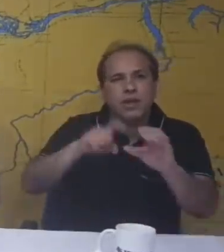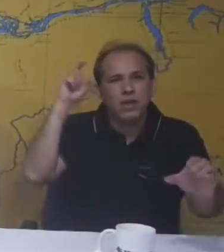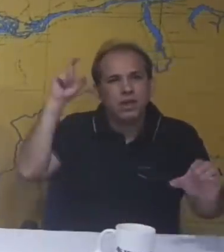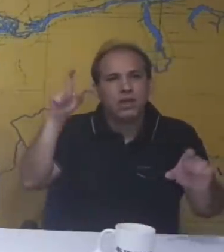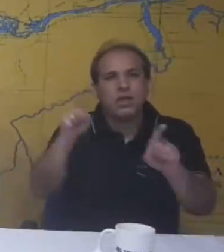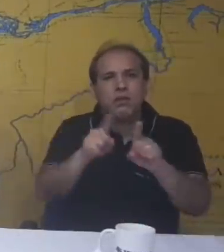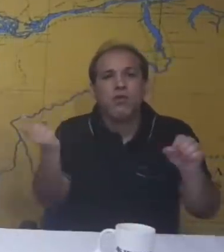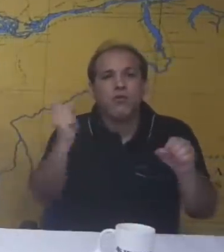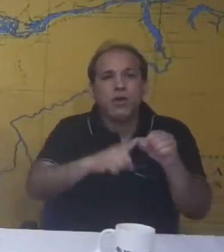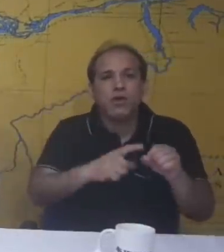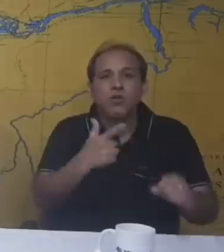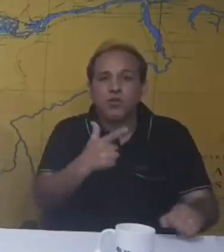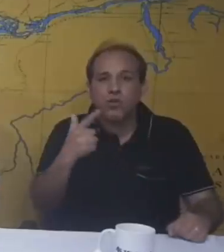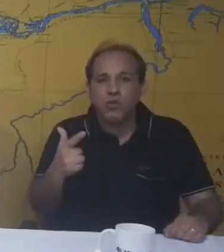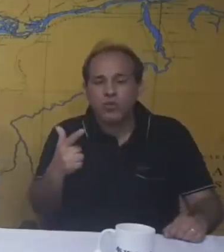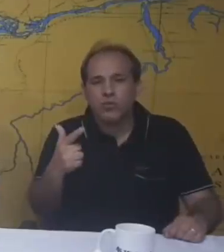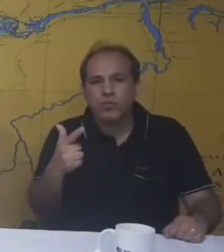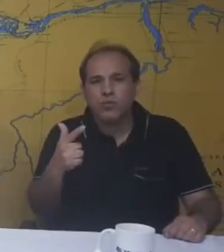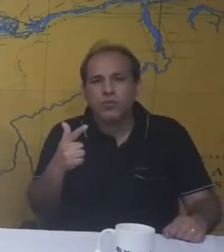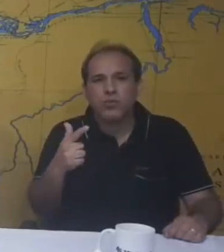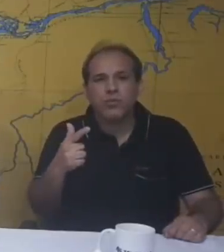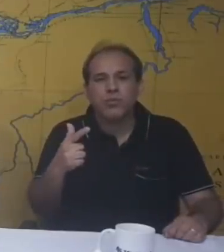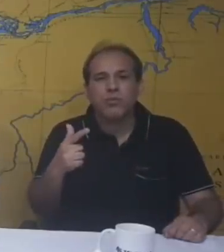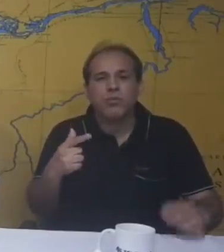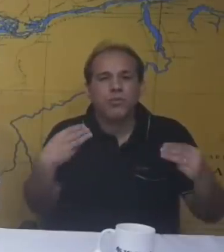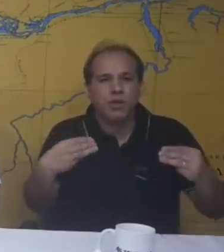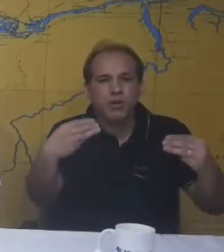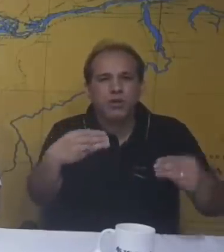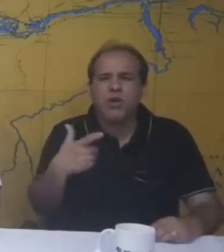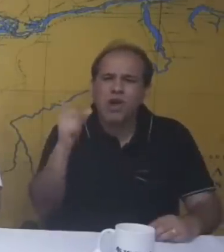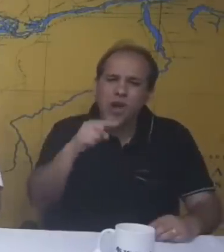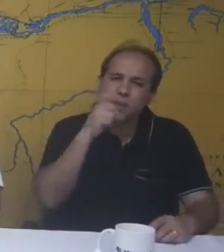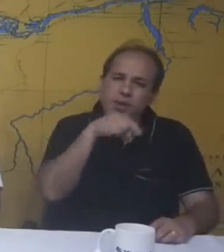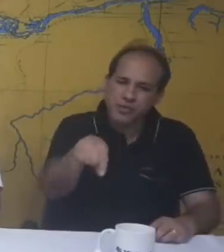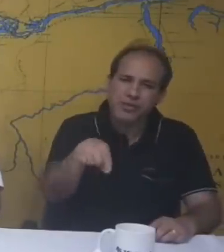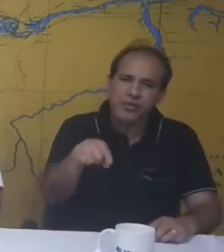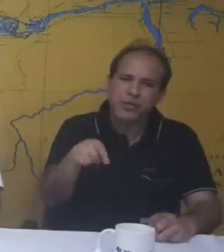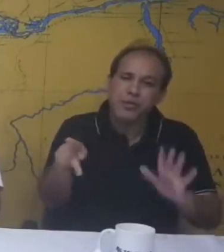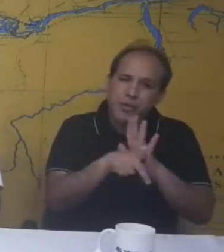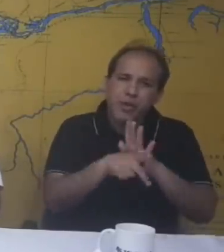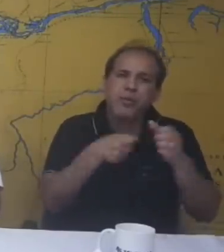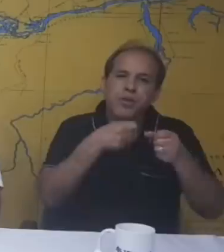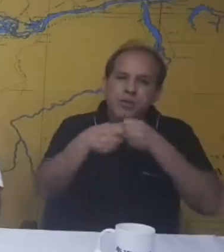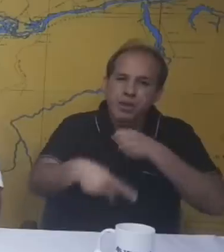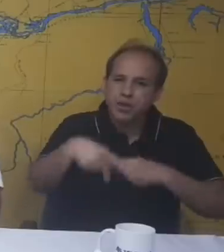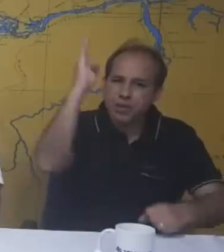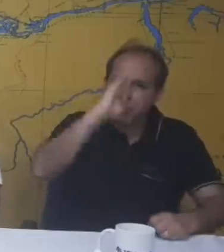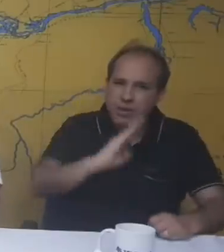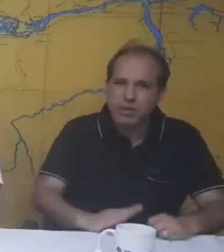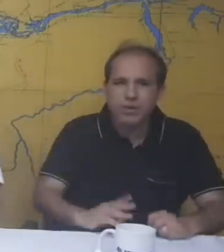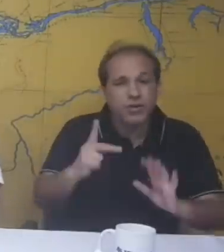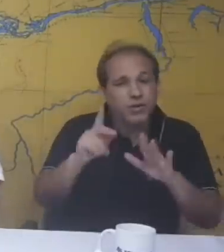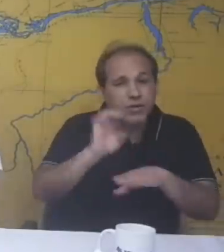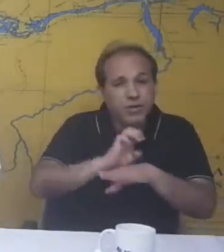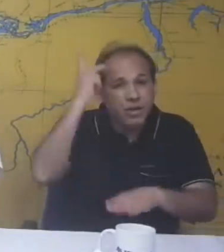e daí volta a ter 22 ministérios. Então, mais um fake news aí da imprensa brasileira, o Estado de São Paulo. Como eu não